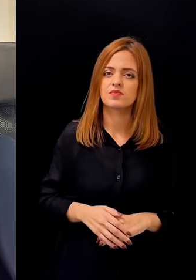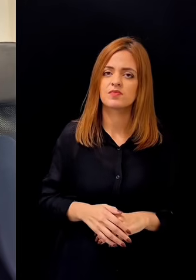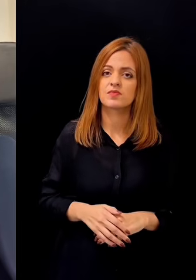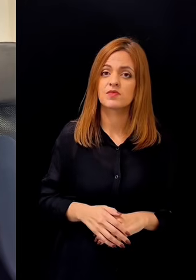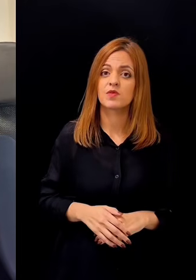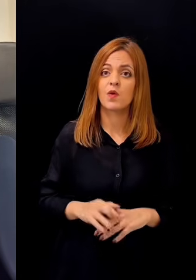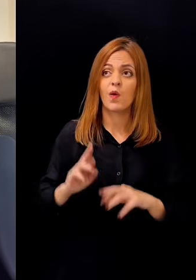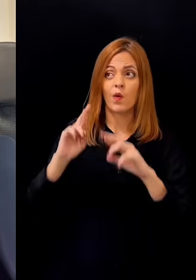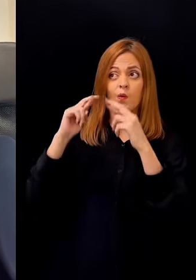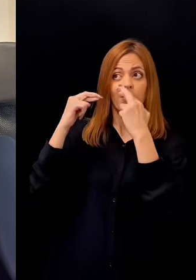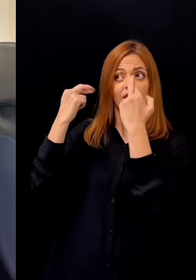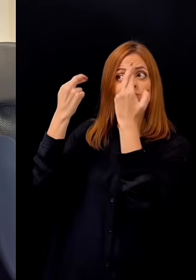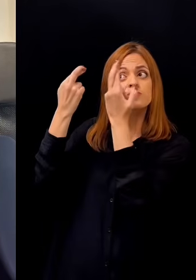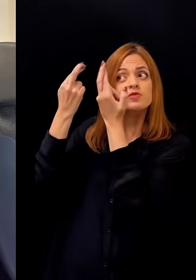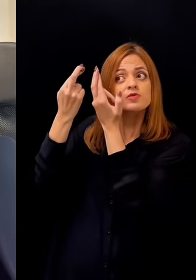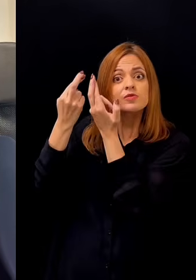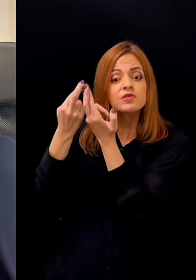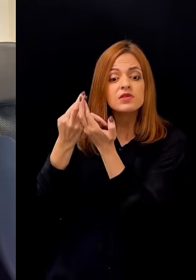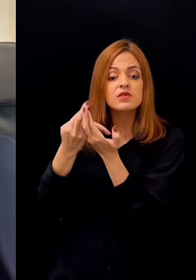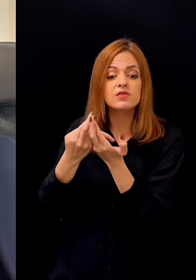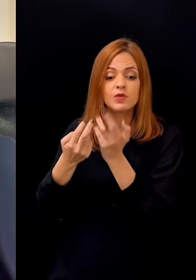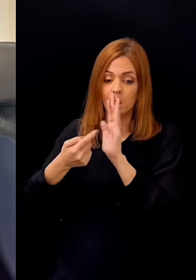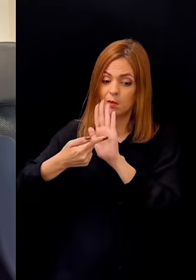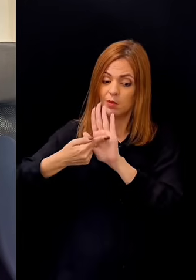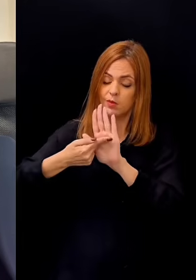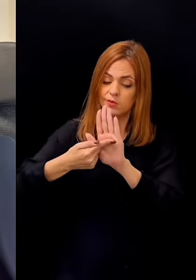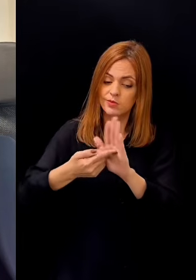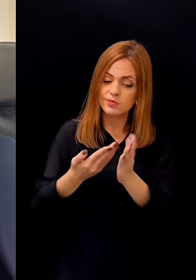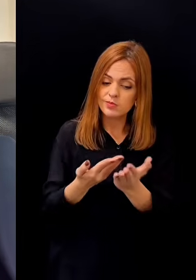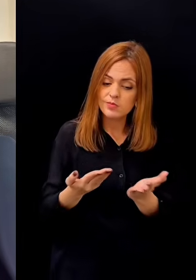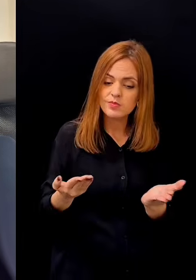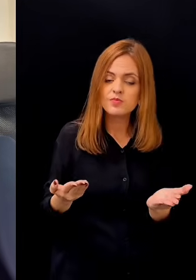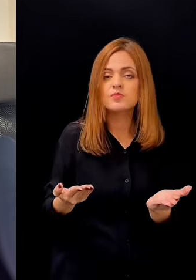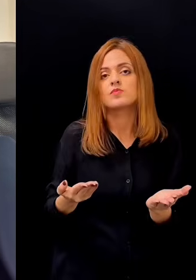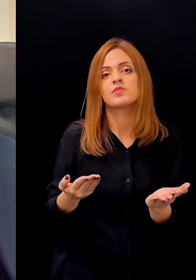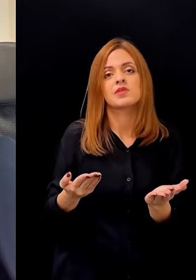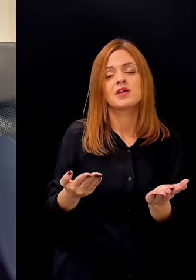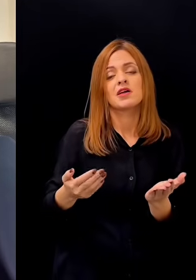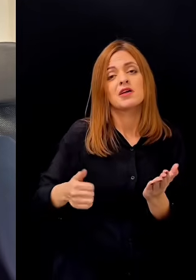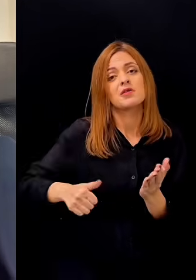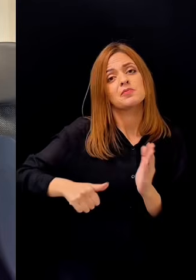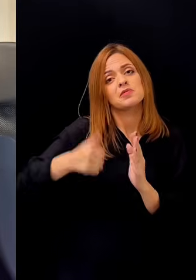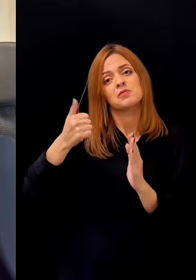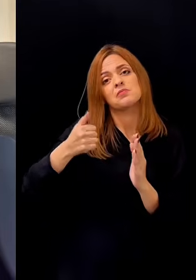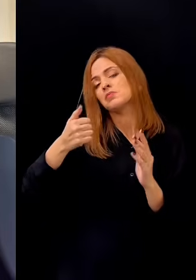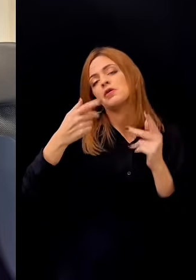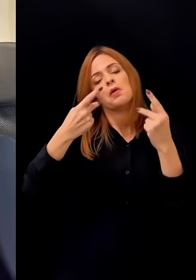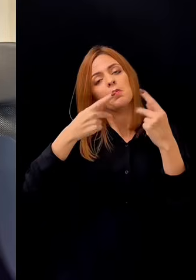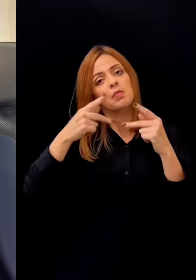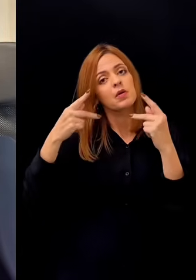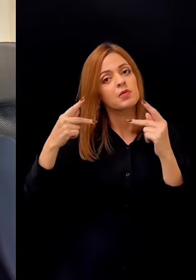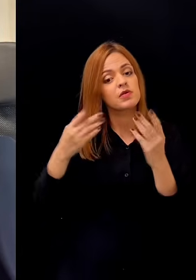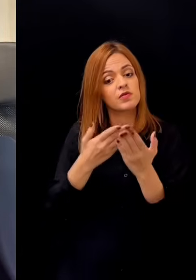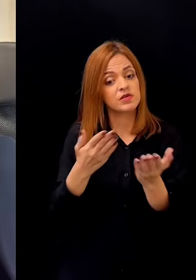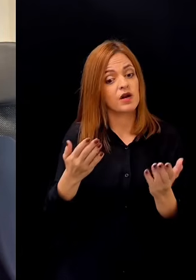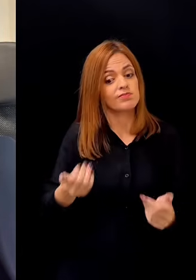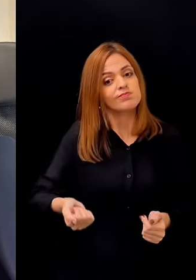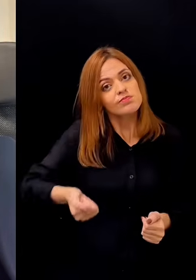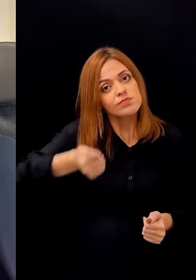o reino de Deus até vós. Primeira mensagem de Jesus.